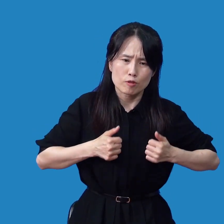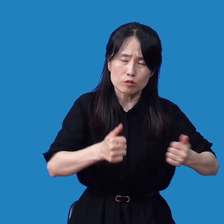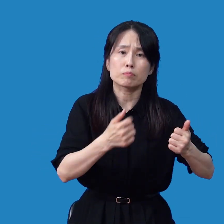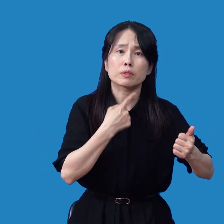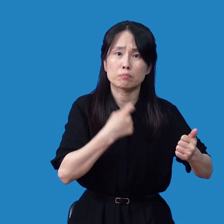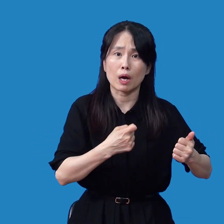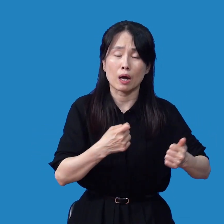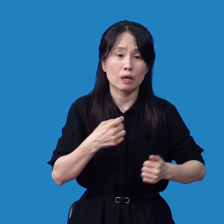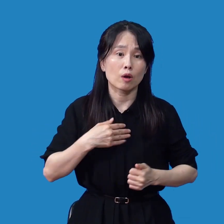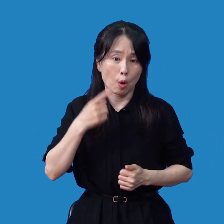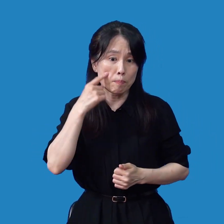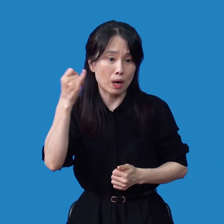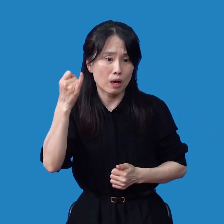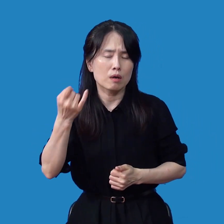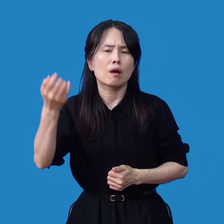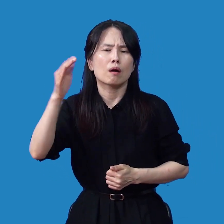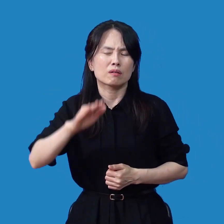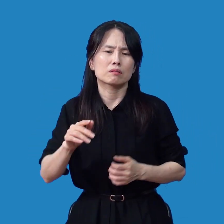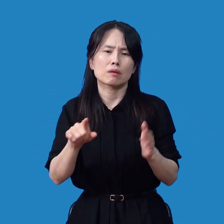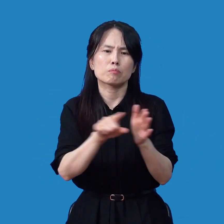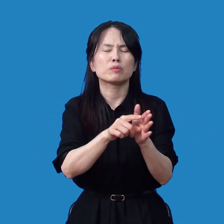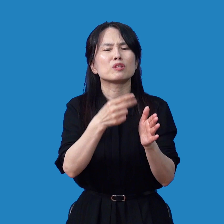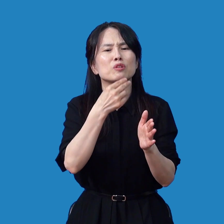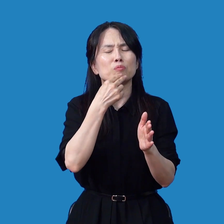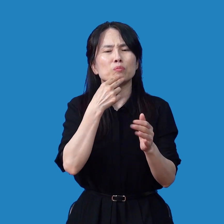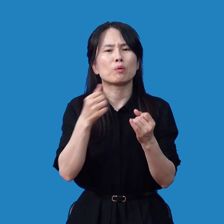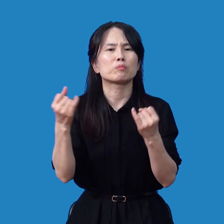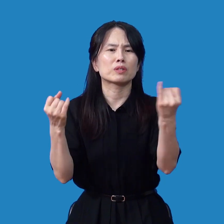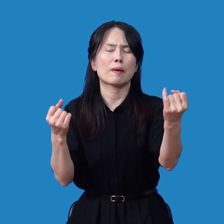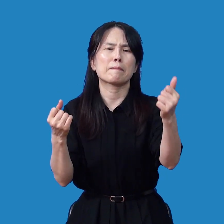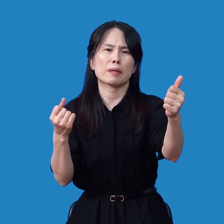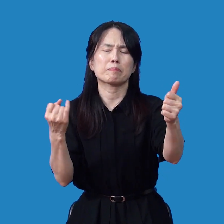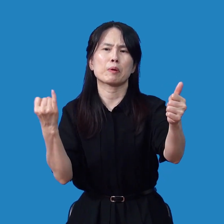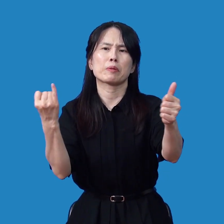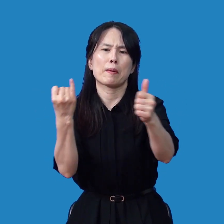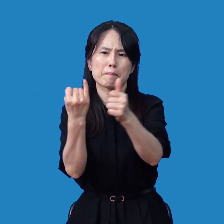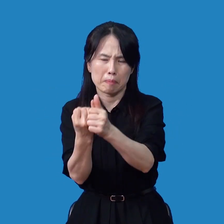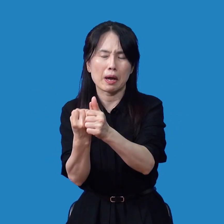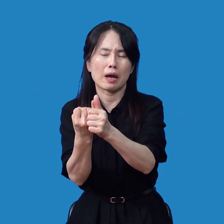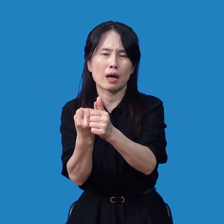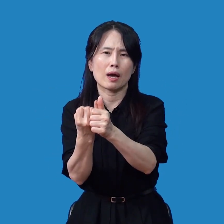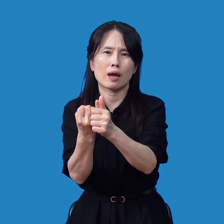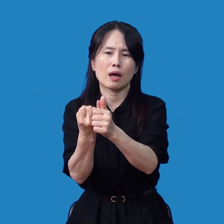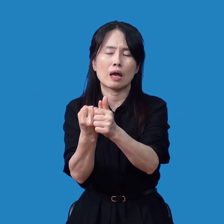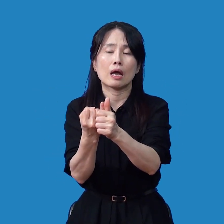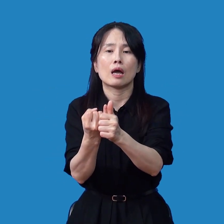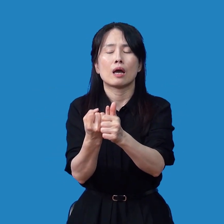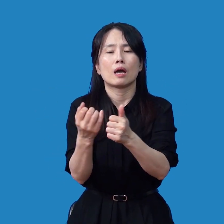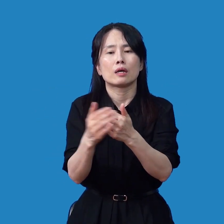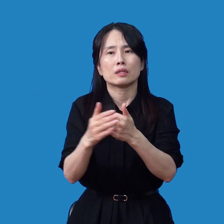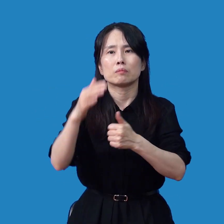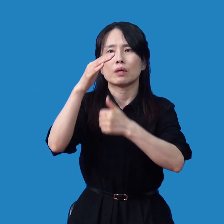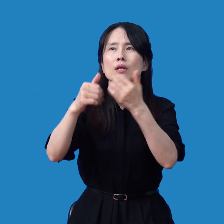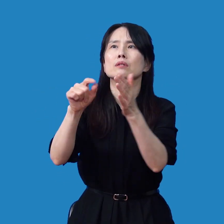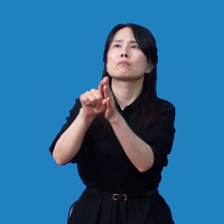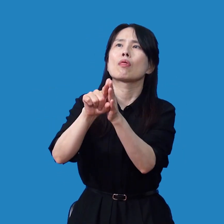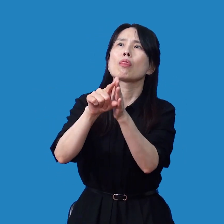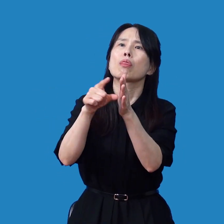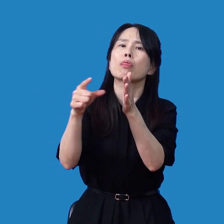그런데 믿지 않는 남편을 만나서 불신 결혼을 하면서 그만 하나님을